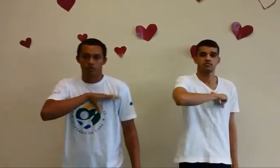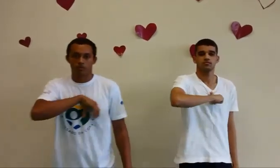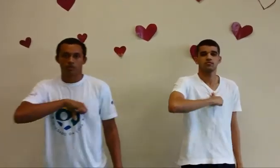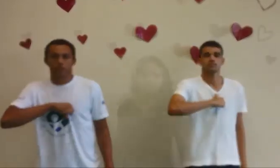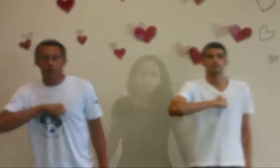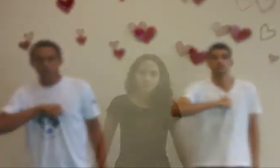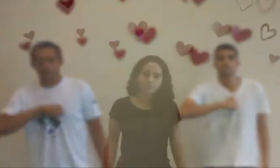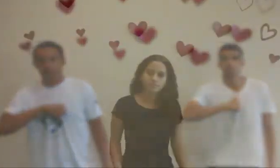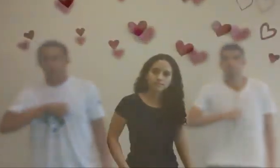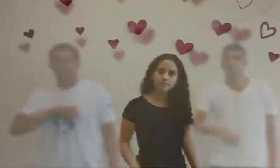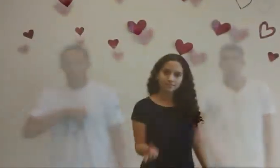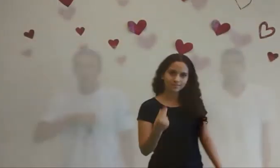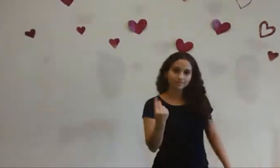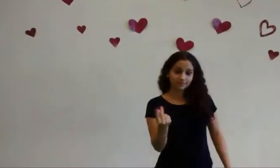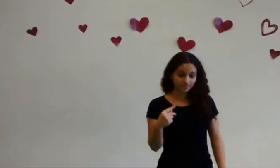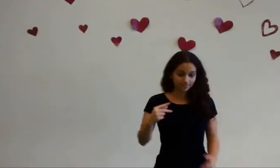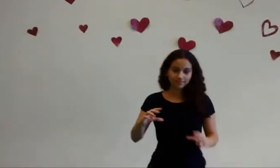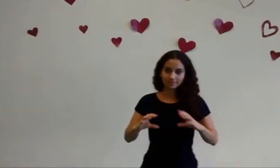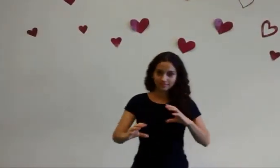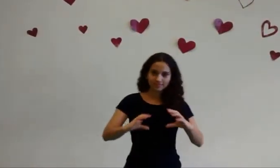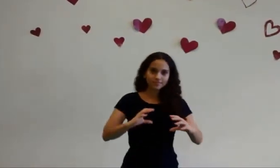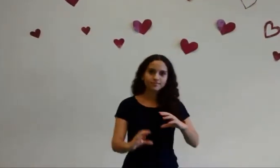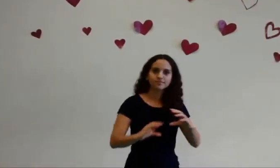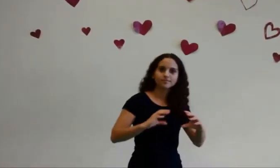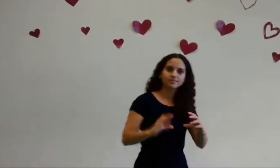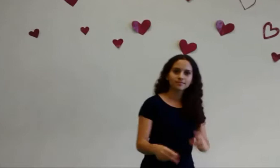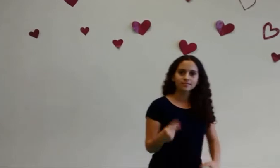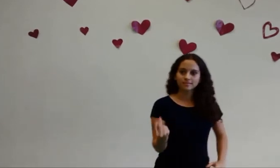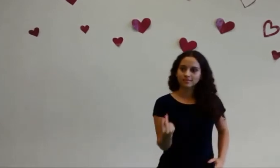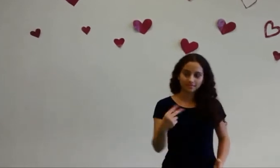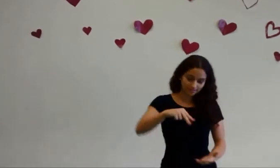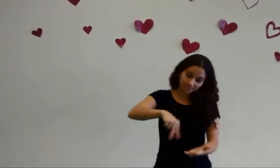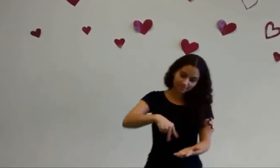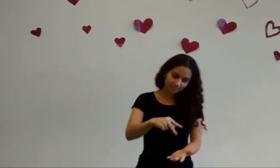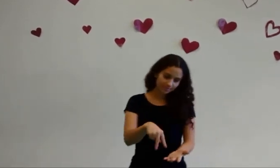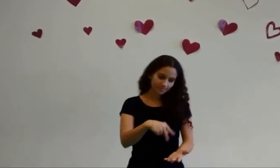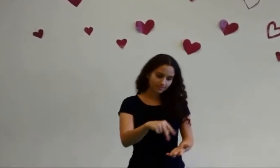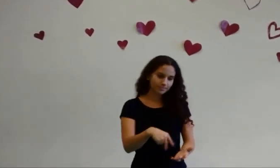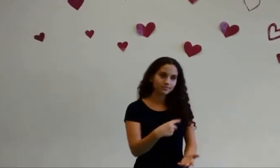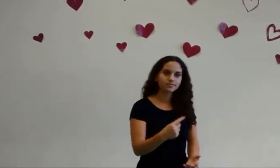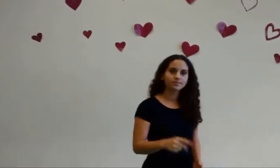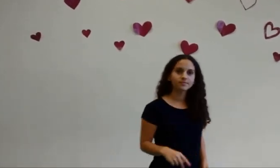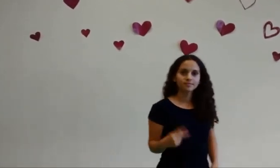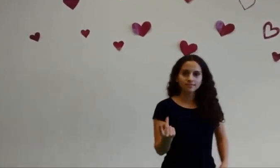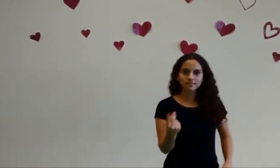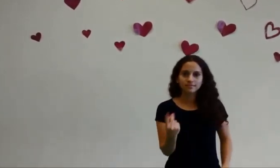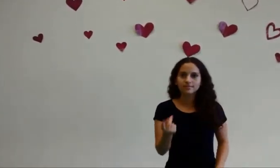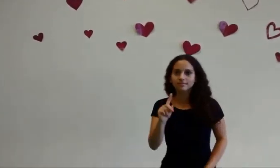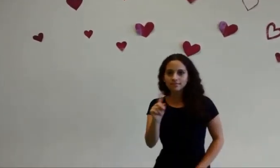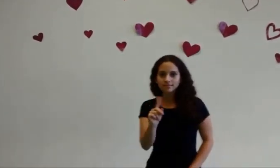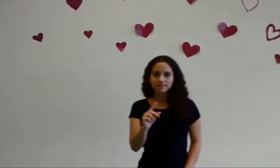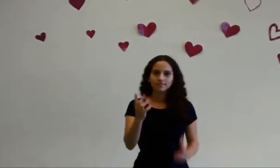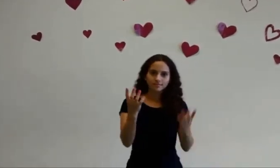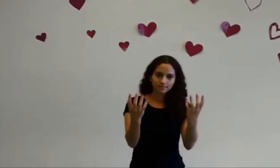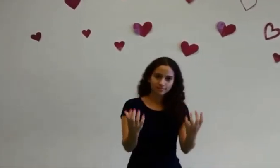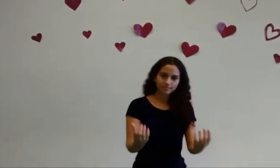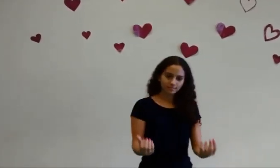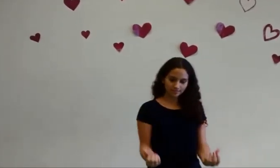meu amor. E a gente cantar, a gente dançar, a gente não se